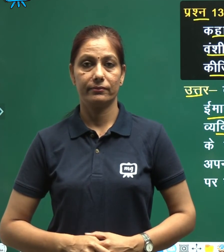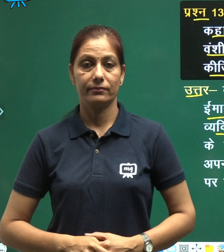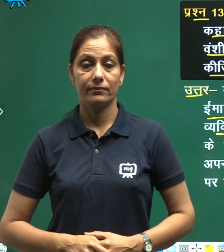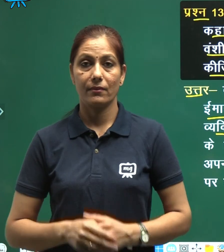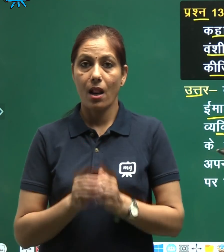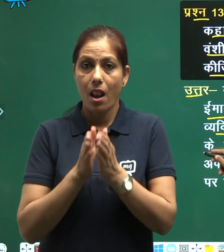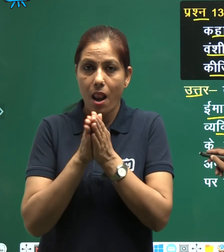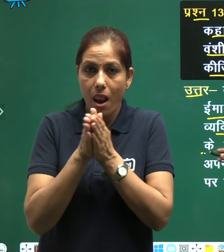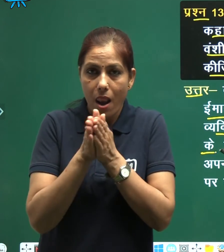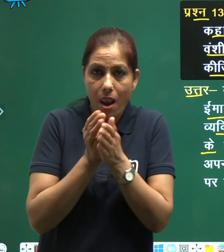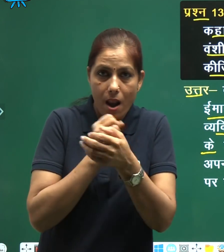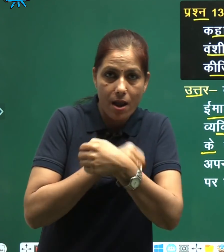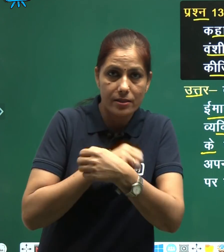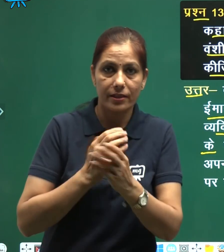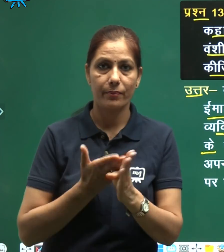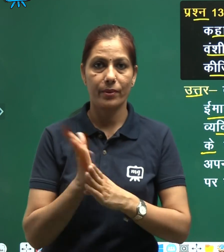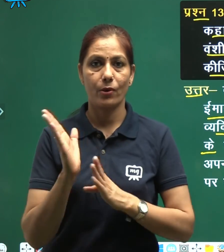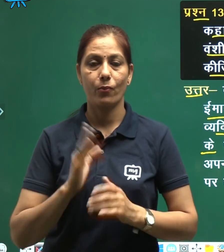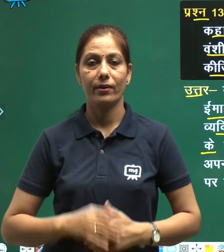लालच के प्रभाव में